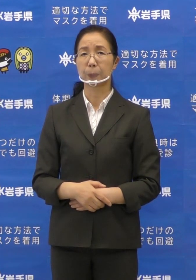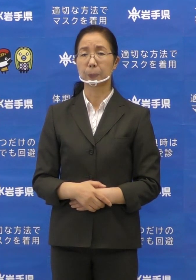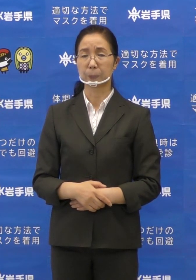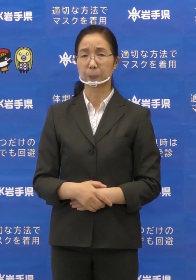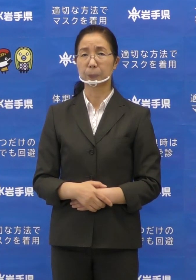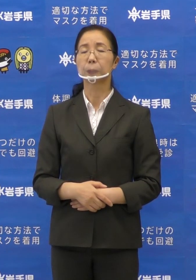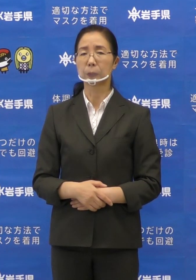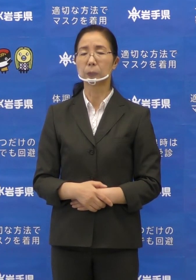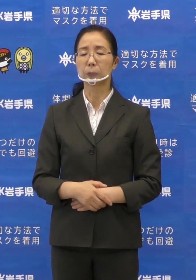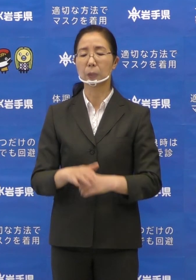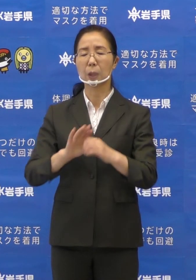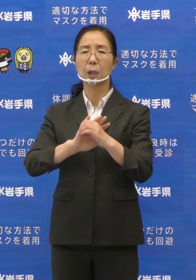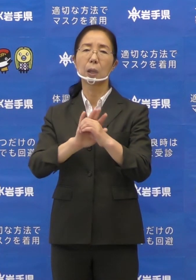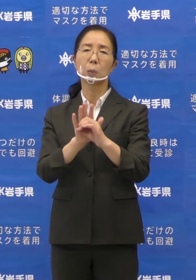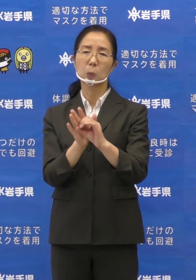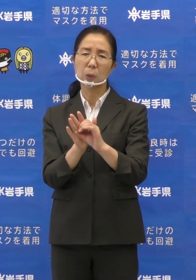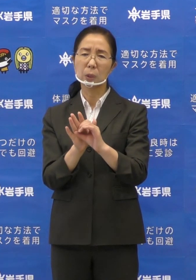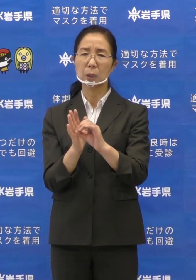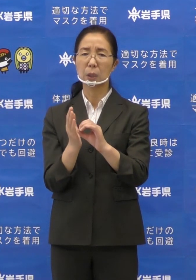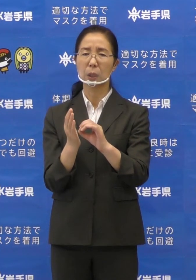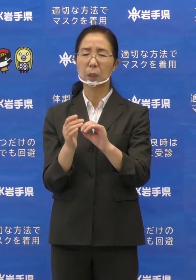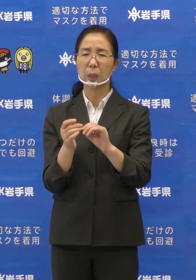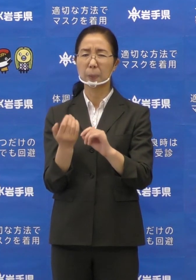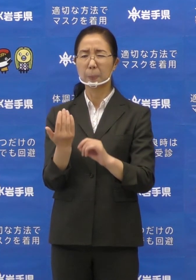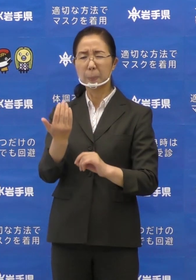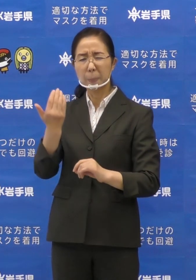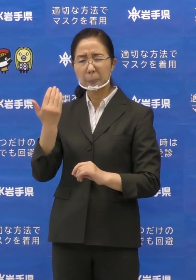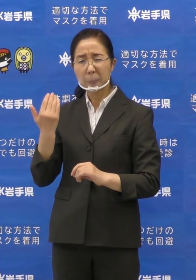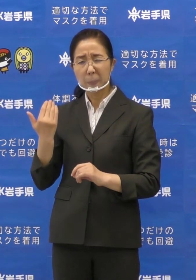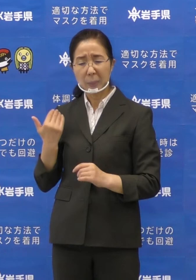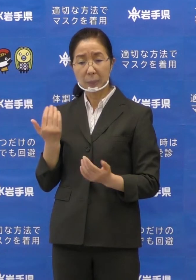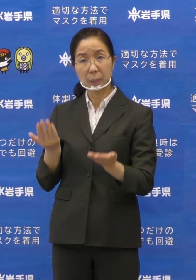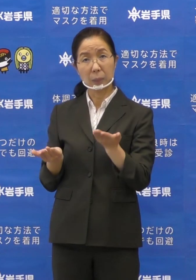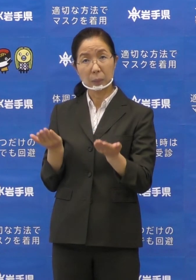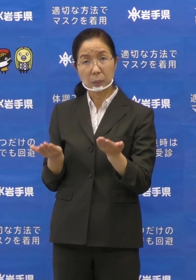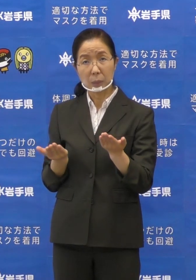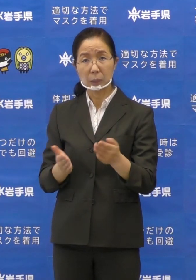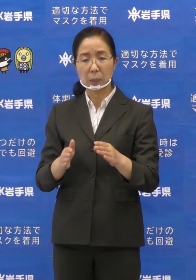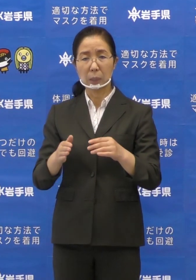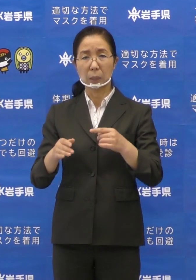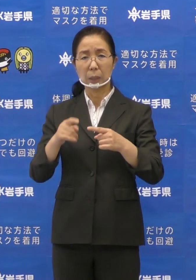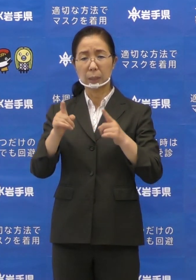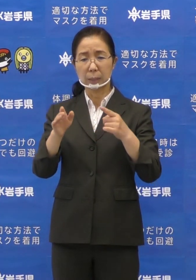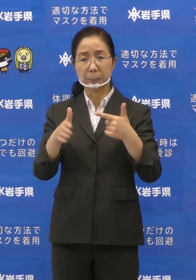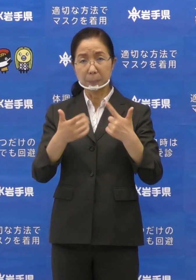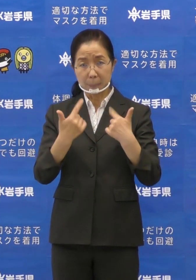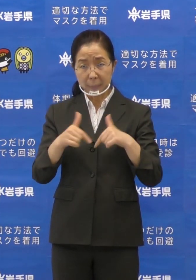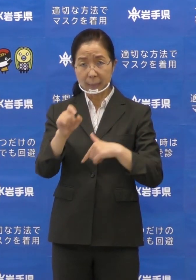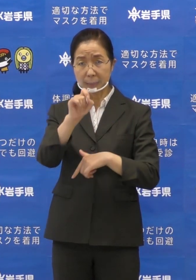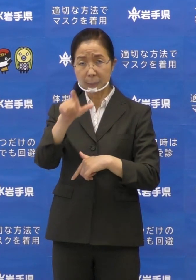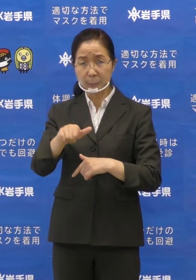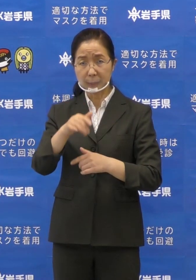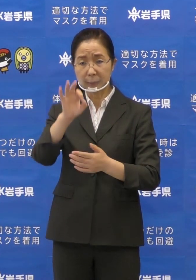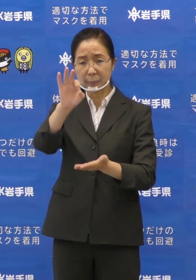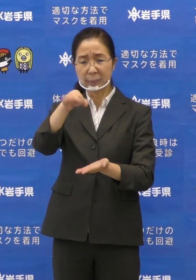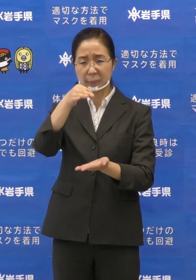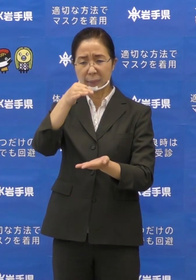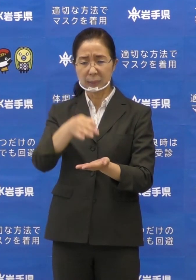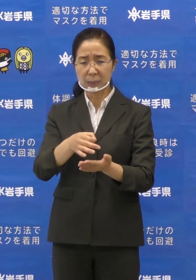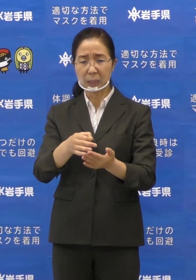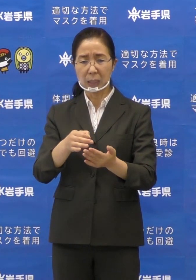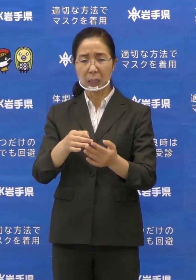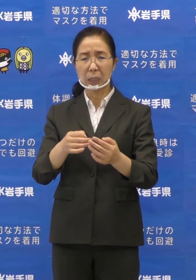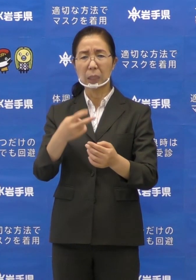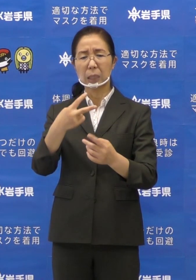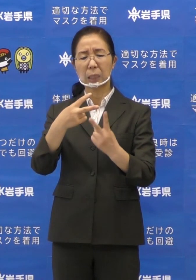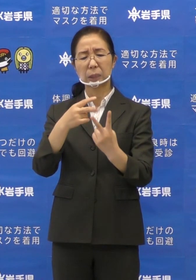コロナ前と比べて、収入がこの毎月月当たり半分以上減ったところ、あとは